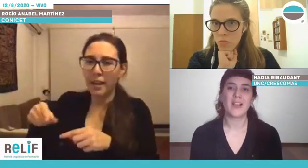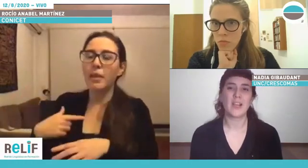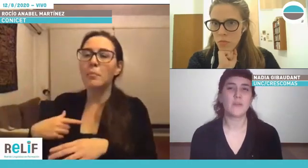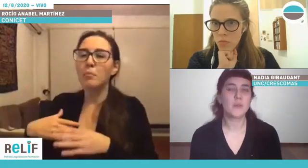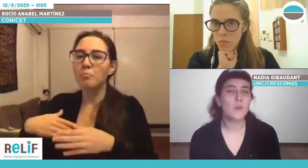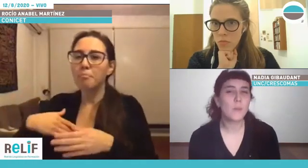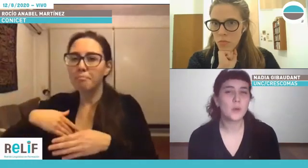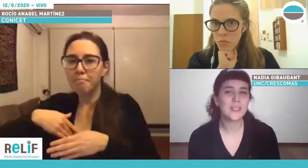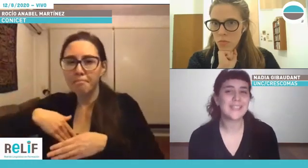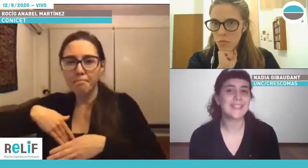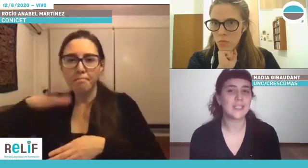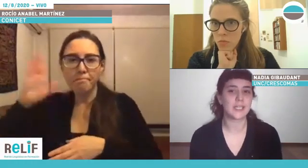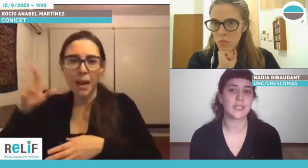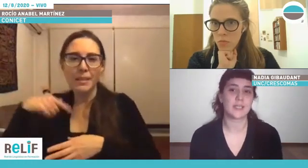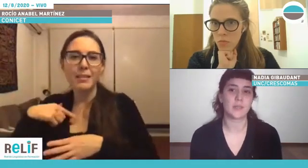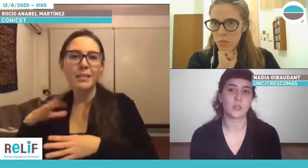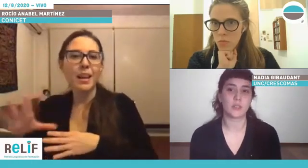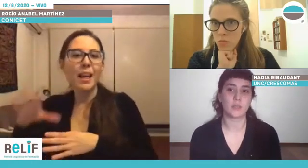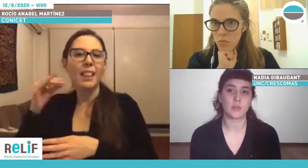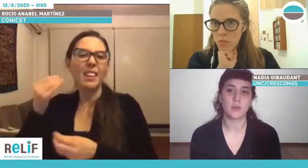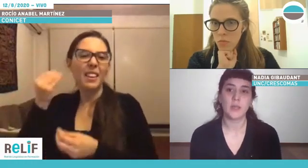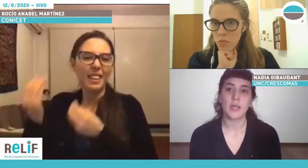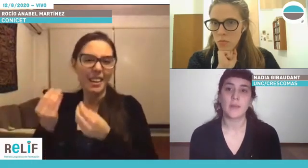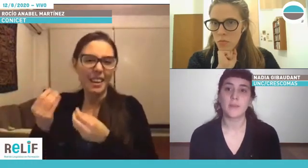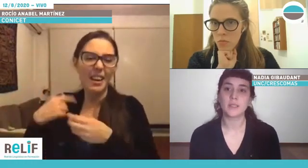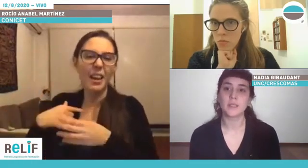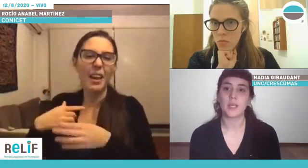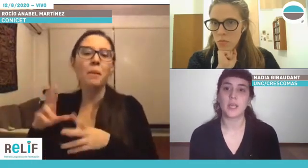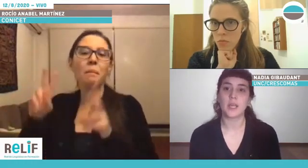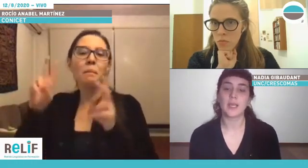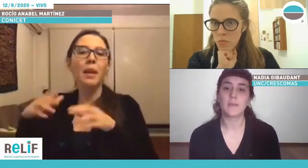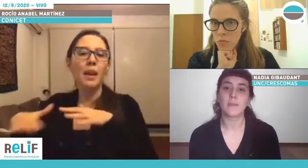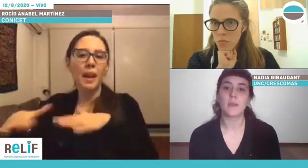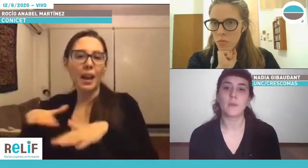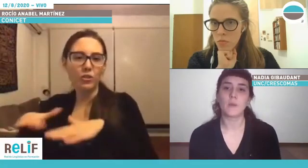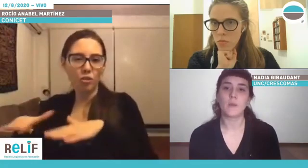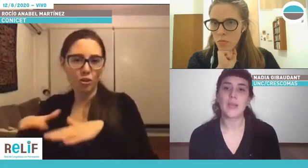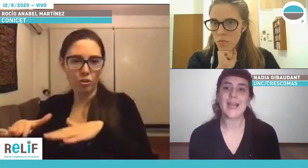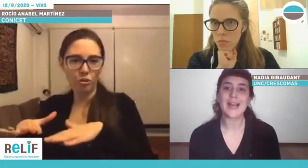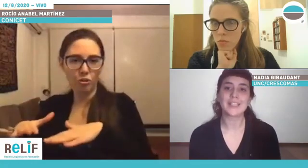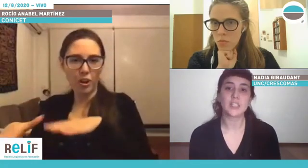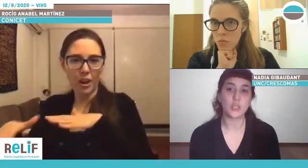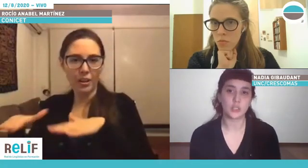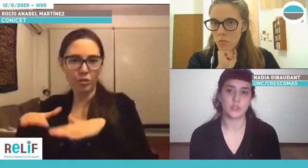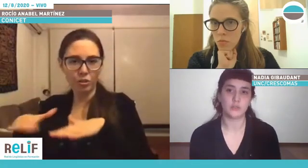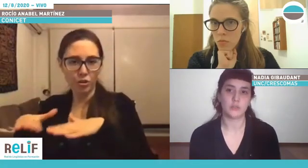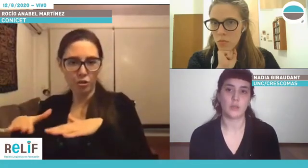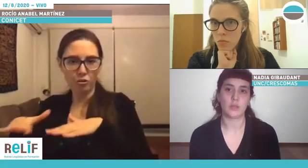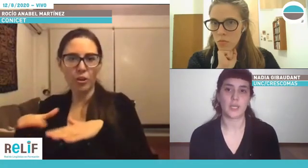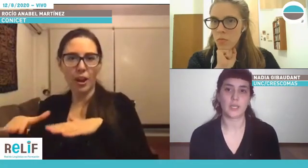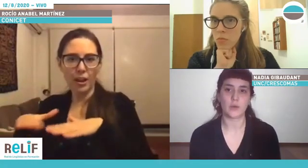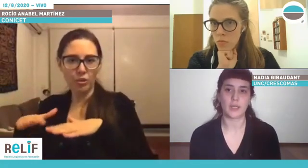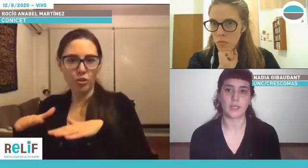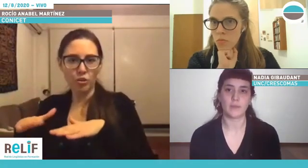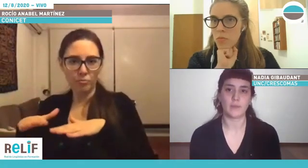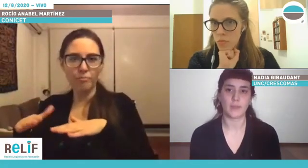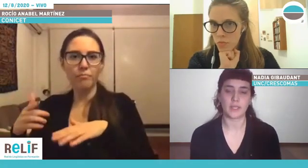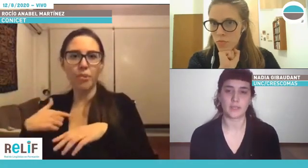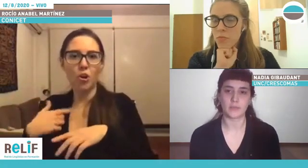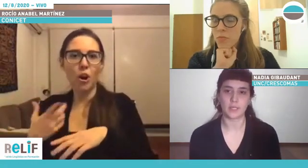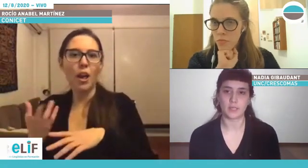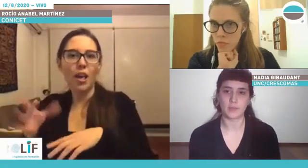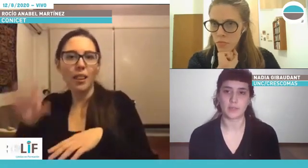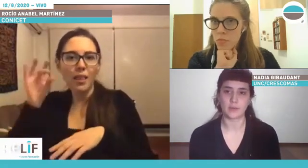pero la forma es un poco distinta de esa metonimia. Es más la acción lo que elijo ahí